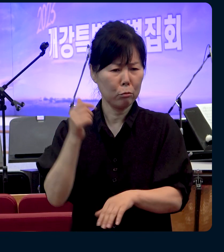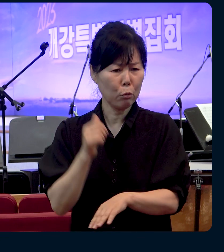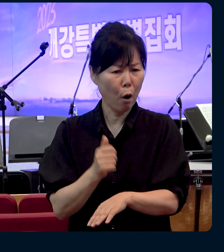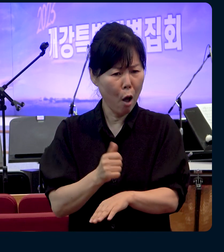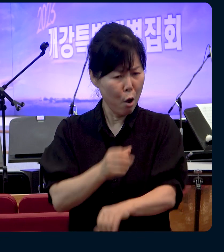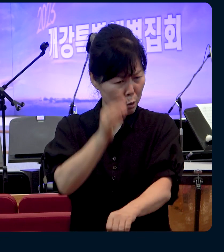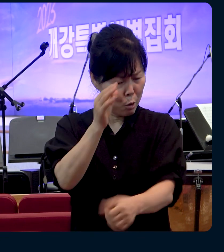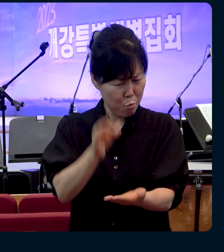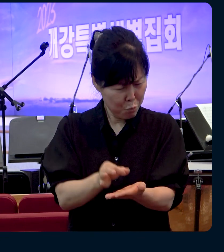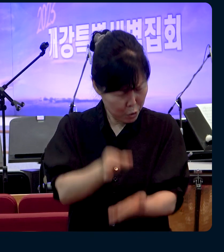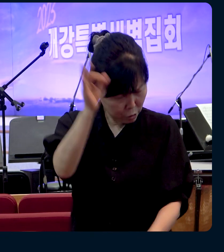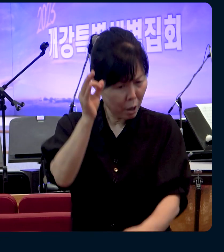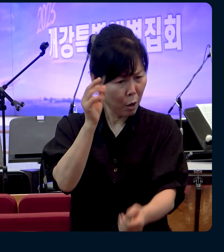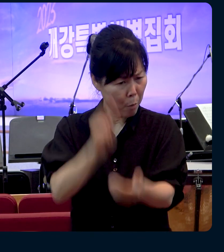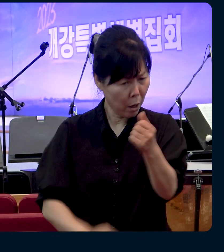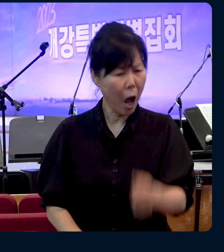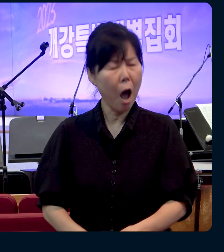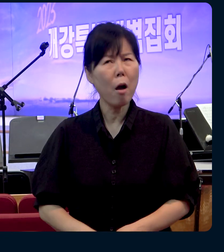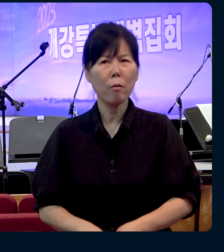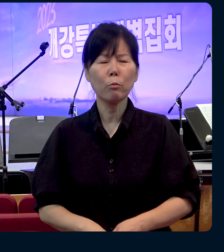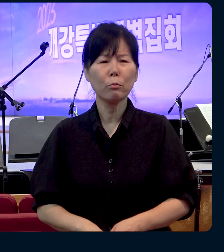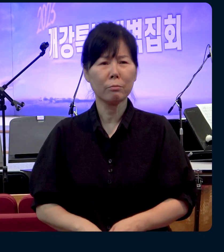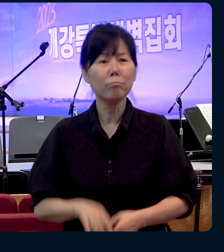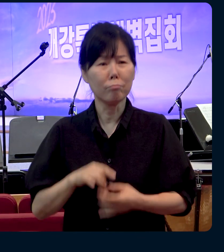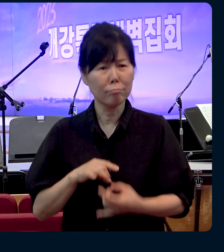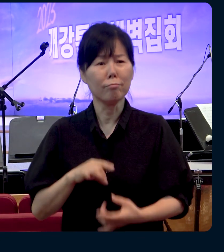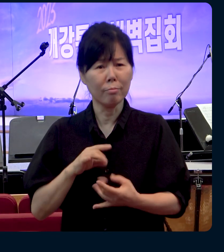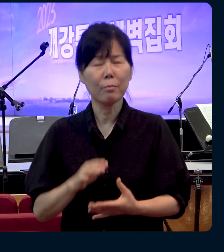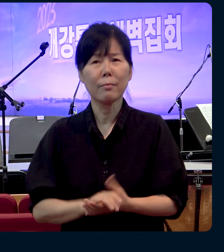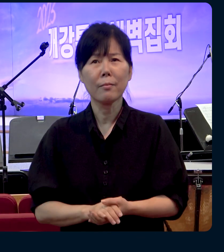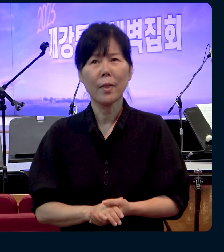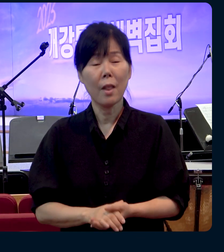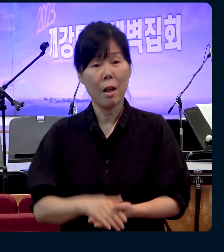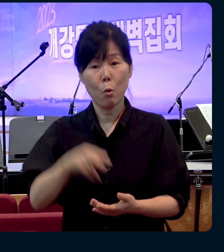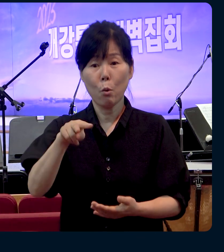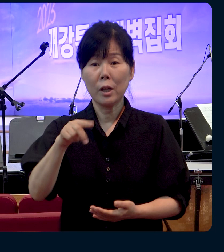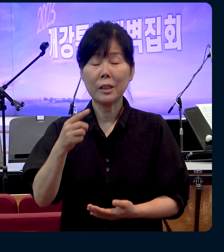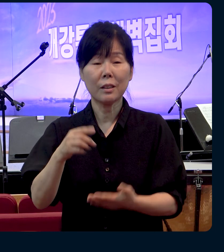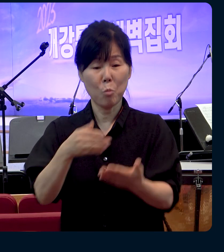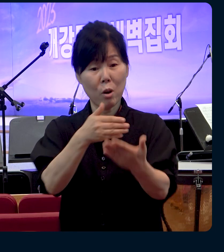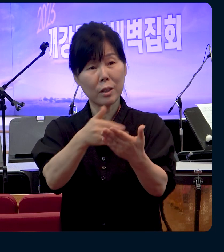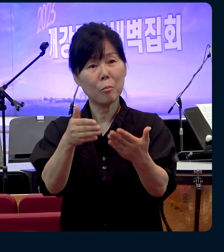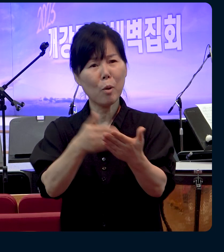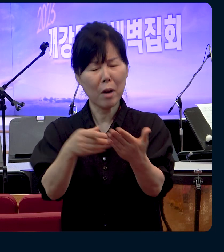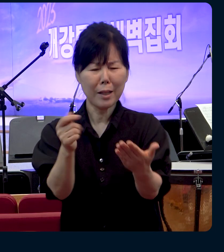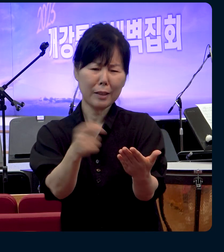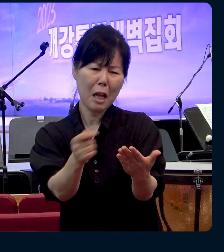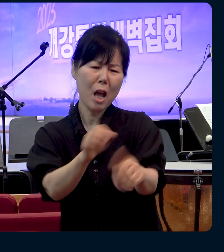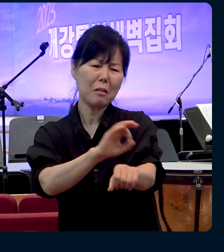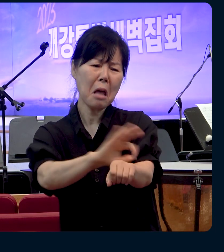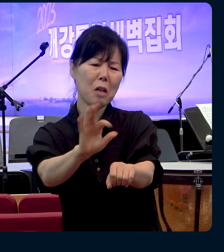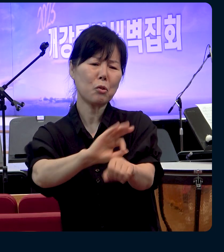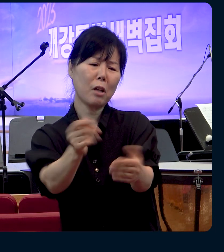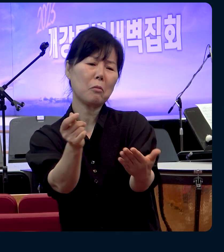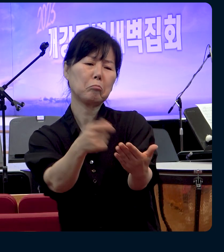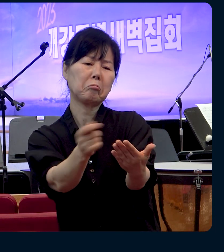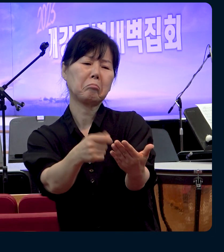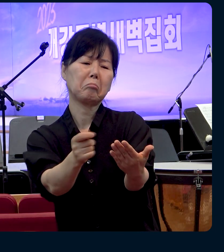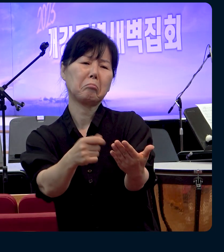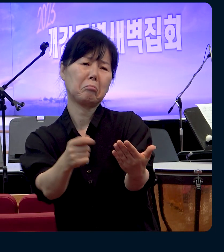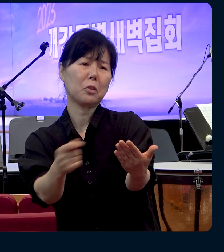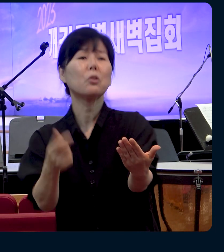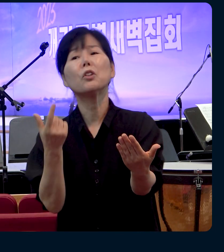먹으면 정말 할만하겠다. 그냥 이 스케치 하는 거죠. 밑그림 그린 것처럼